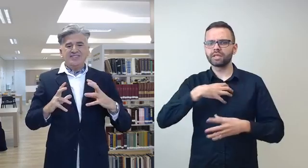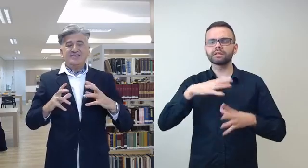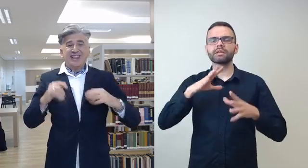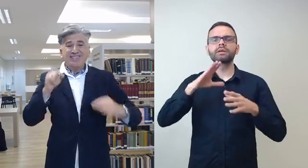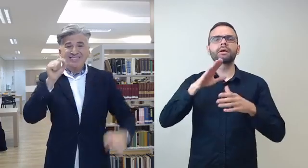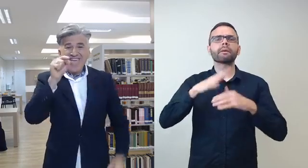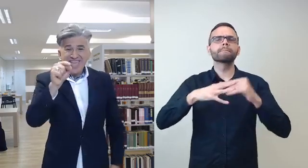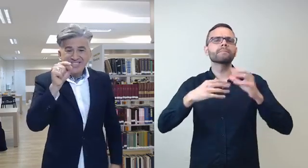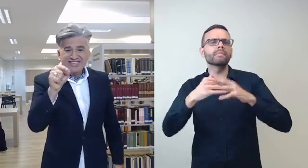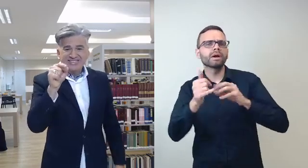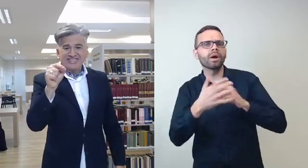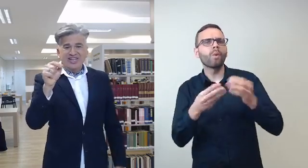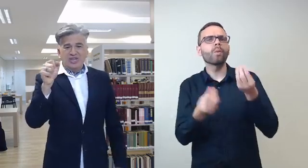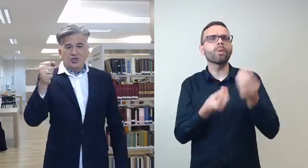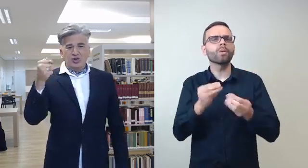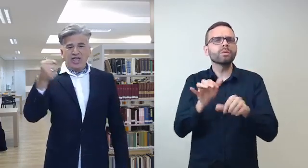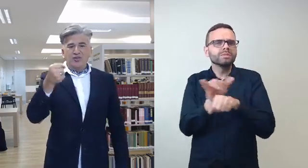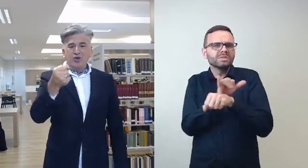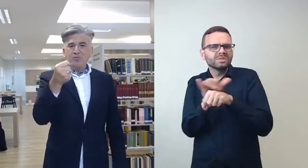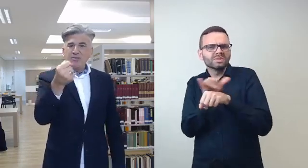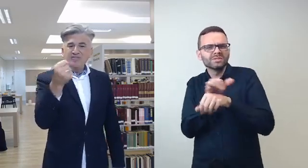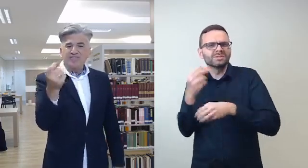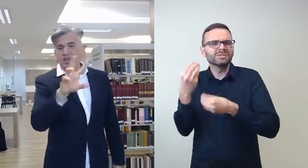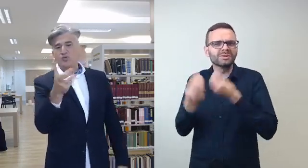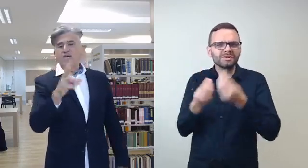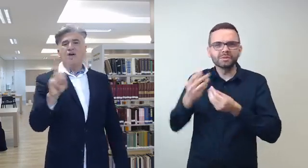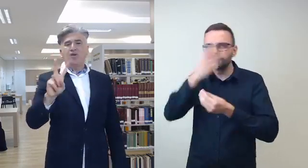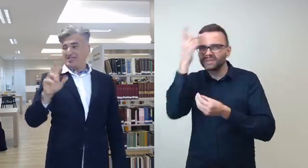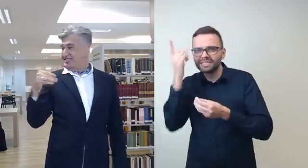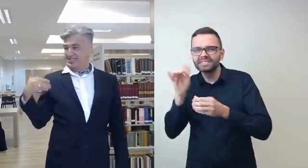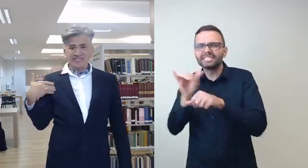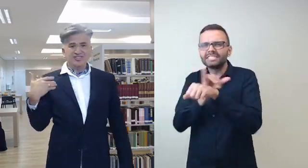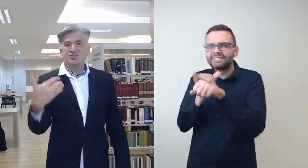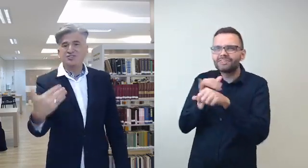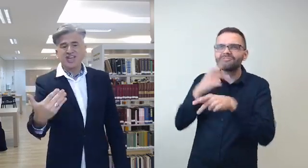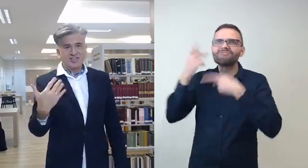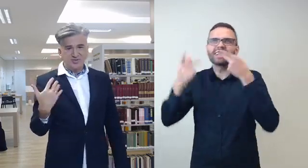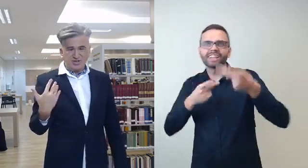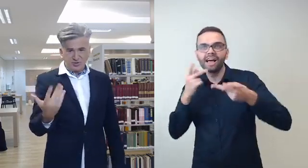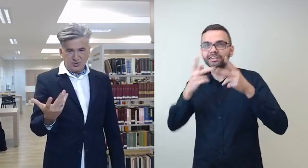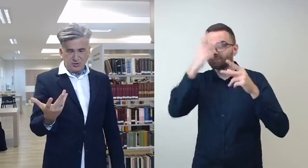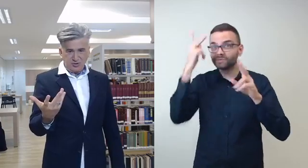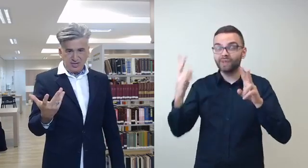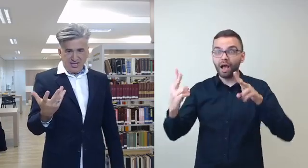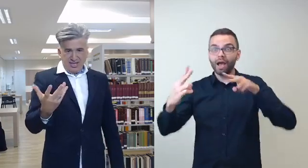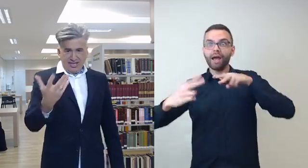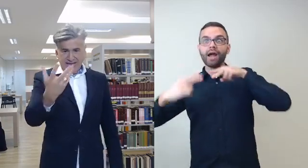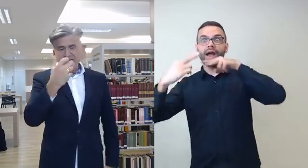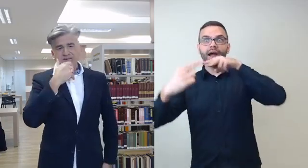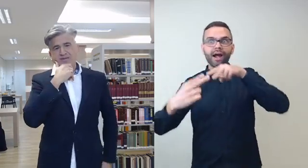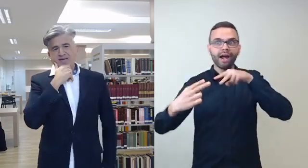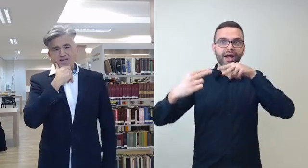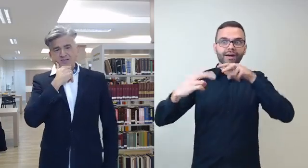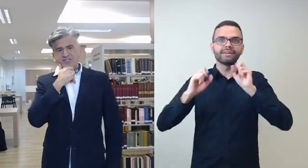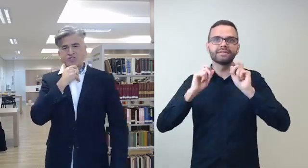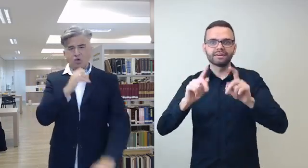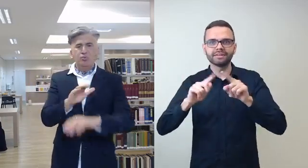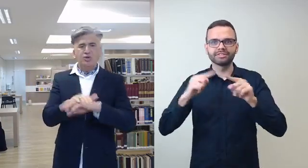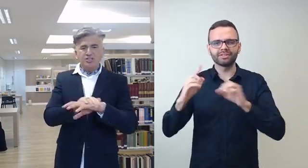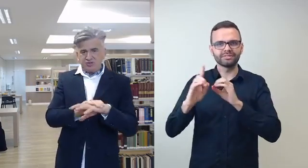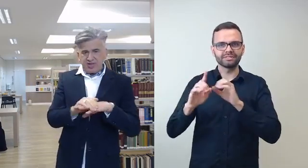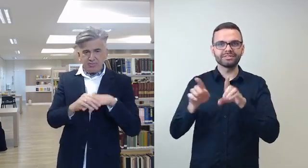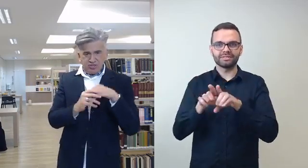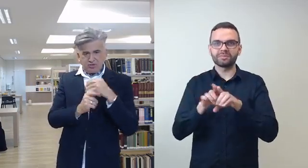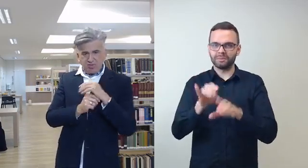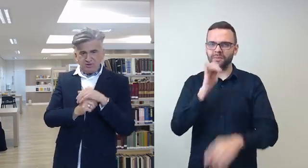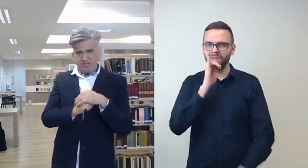as estratégias do orador para manter ou não, as distâncias sociais durante o discurso. Caramba, veja só um